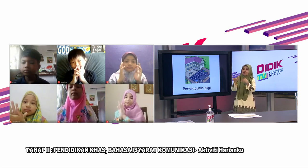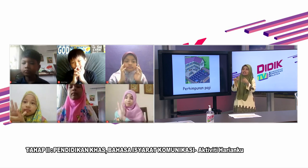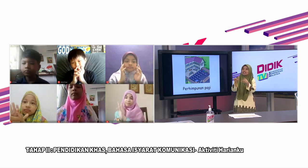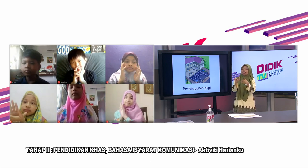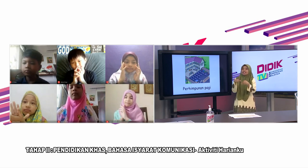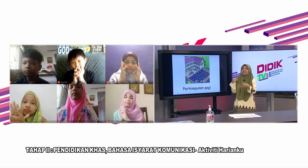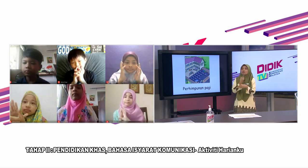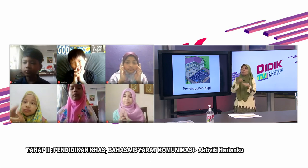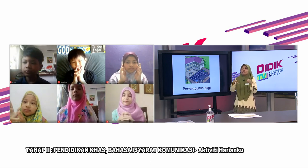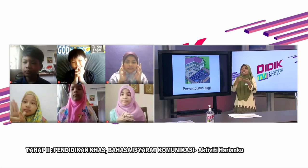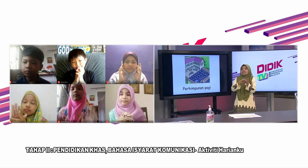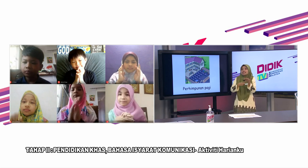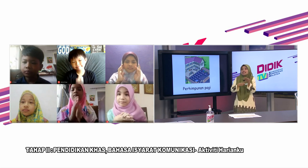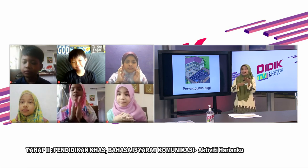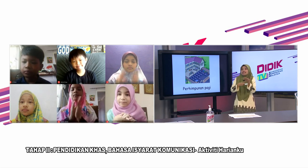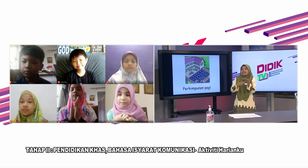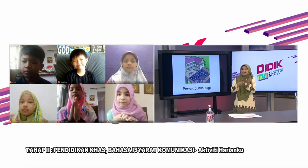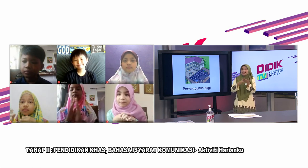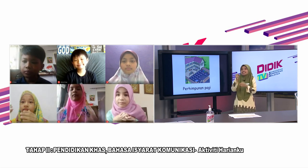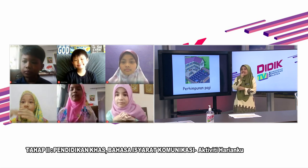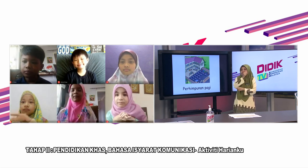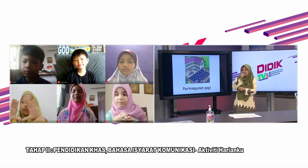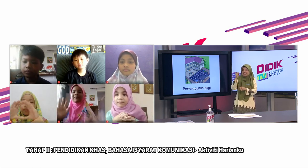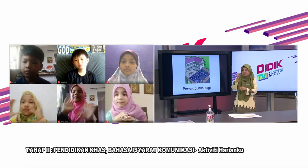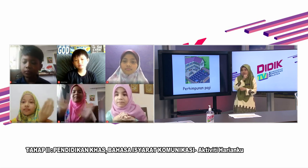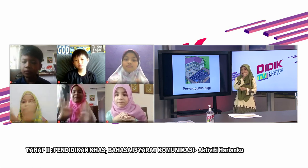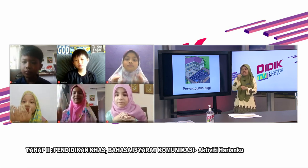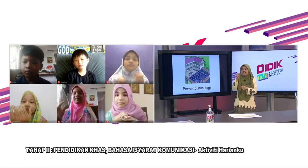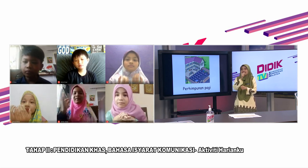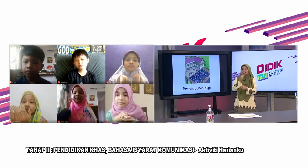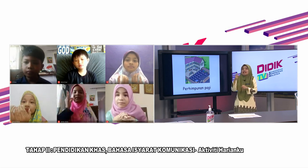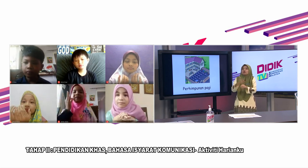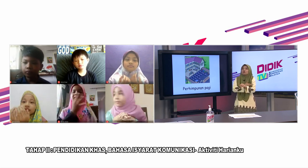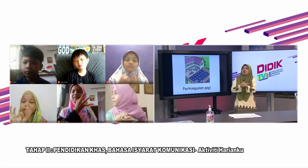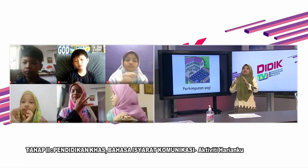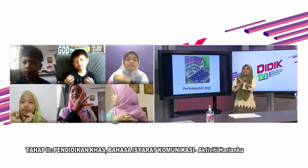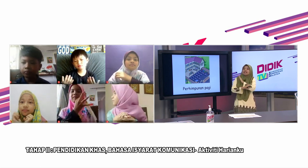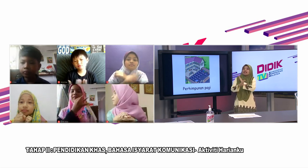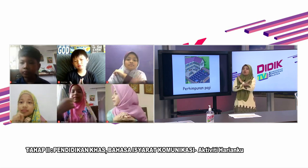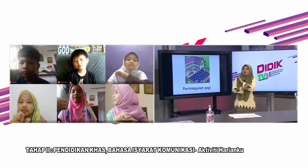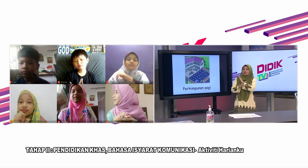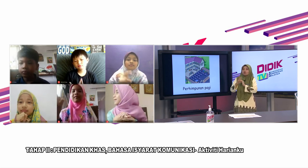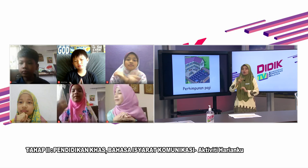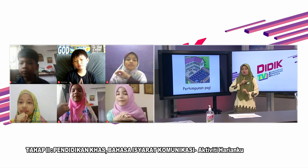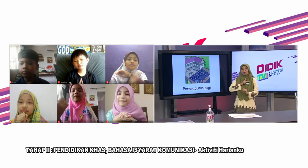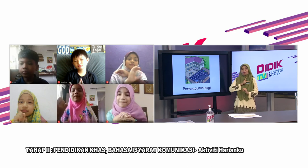Lepas tu kita buat apa? Kita nyanyi betul? Nyanyi lagu